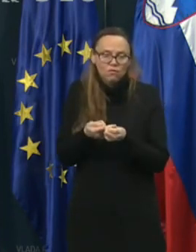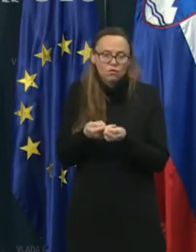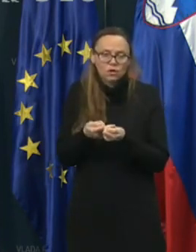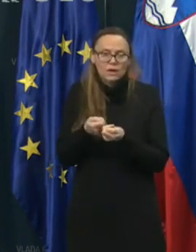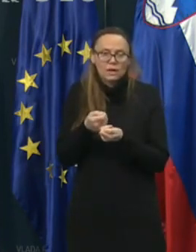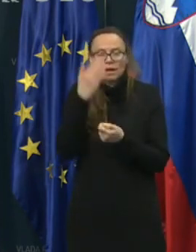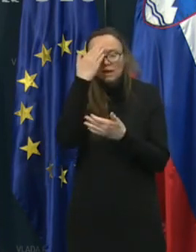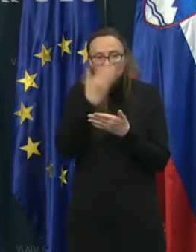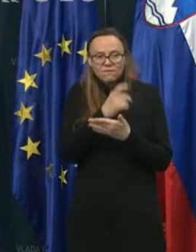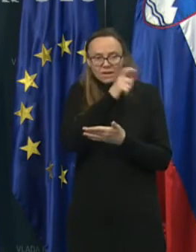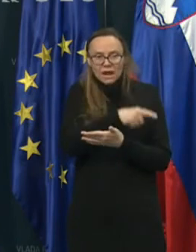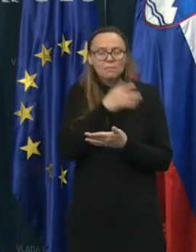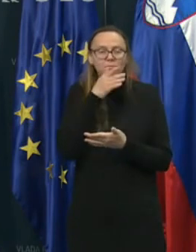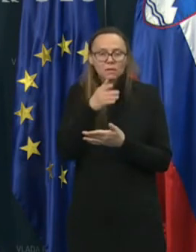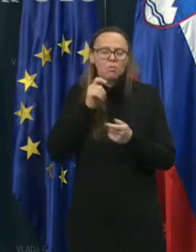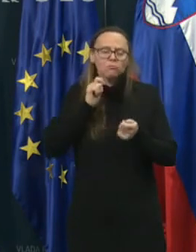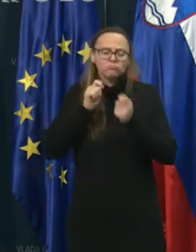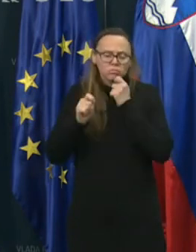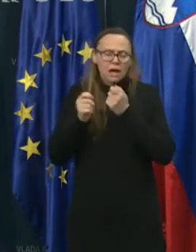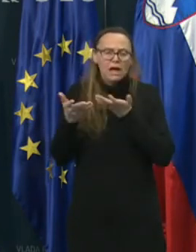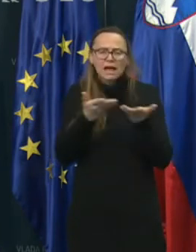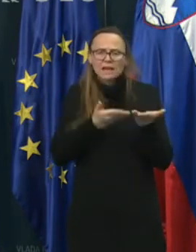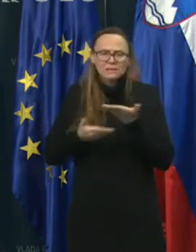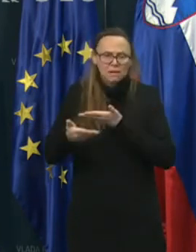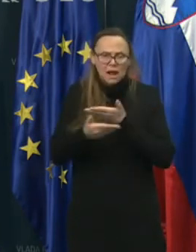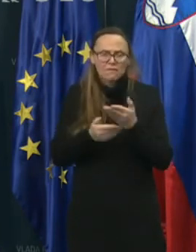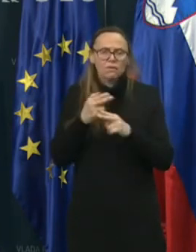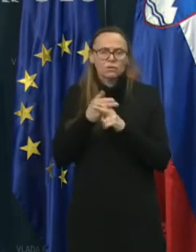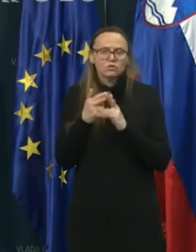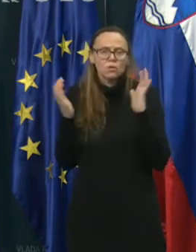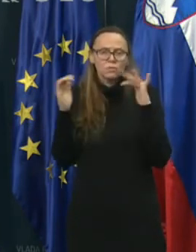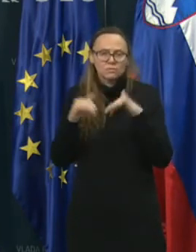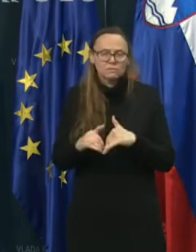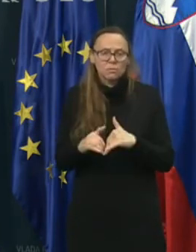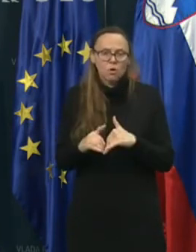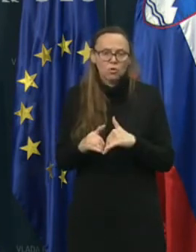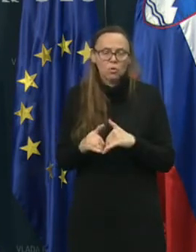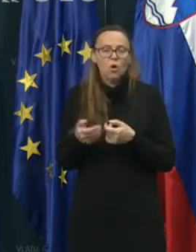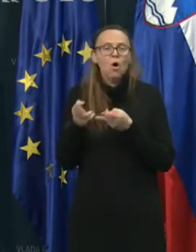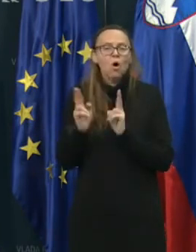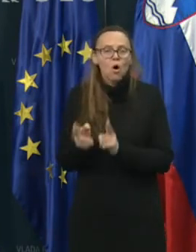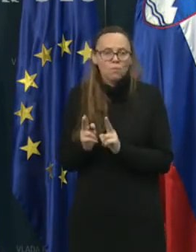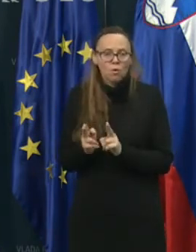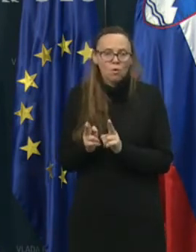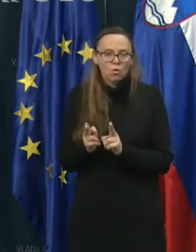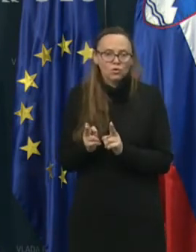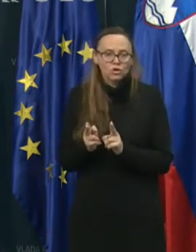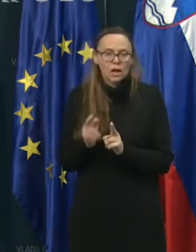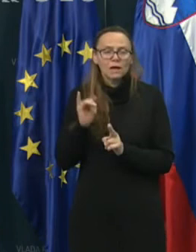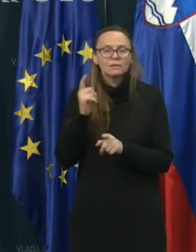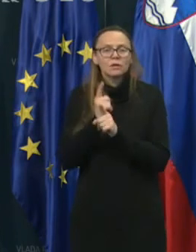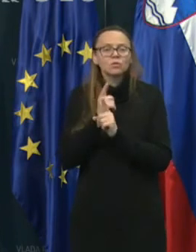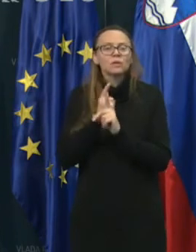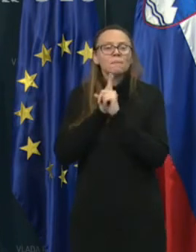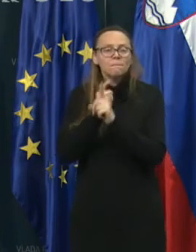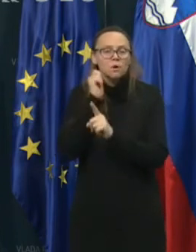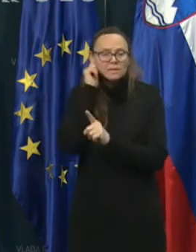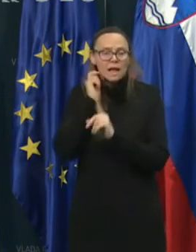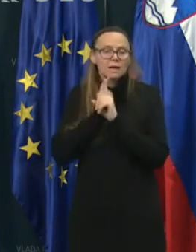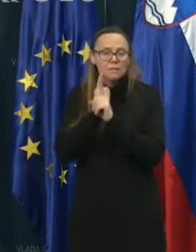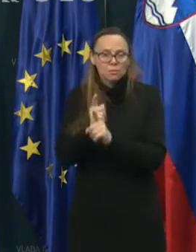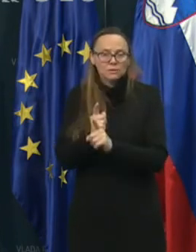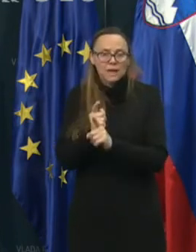bo razprava v Državnem zboru vendarle omogočila, da tudi poslanke in